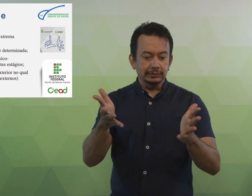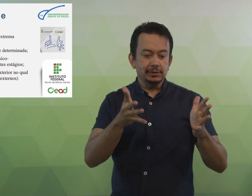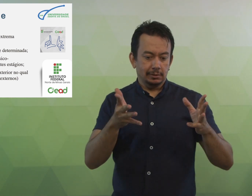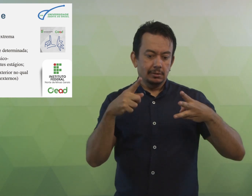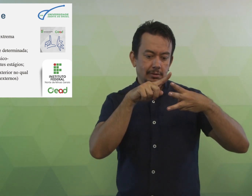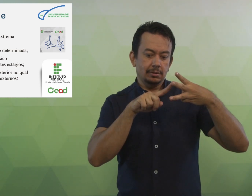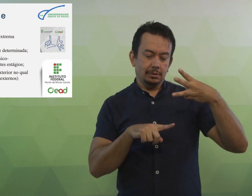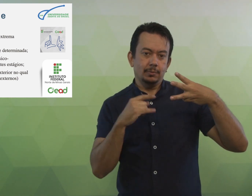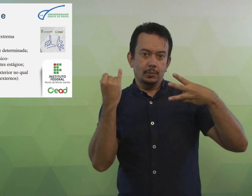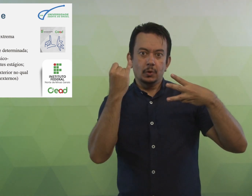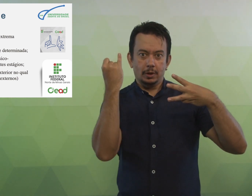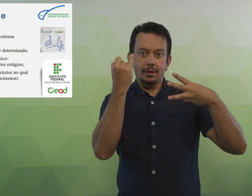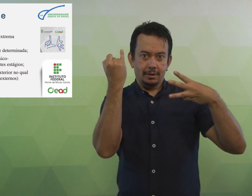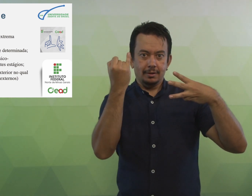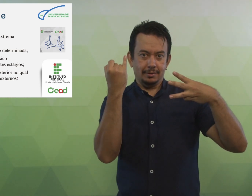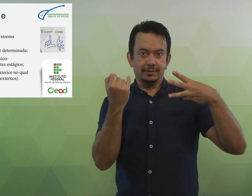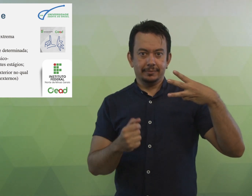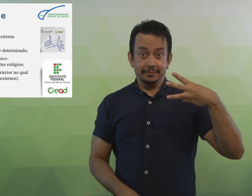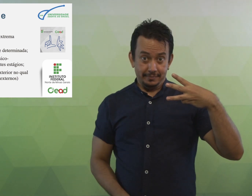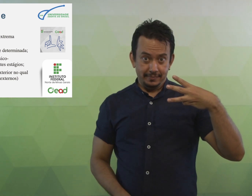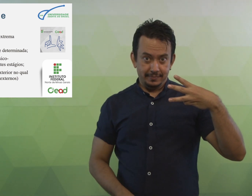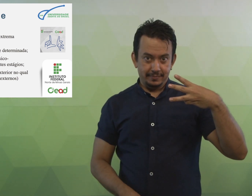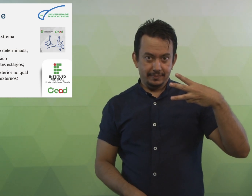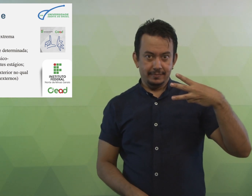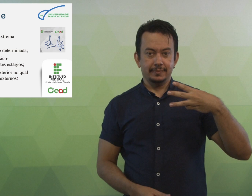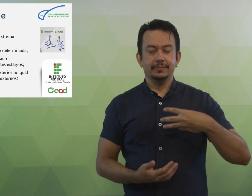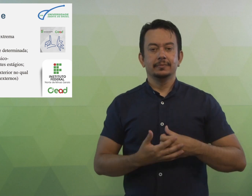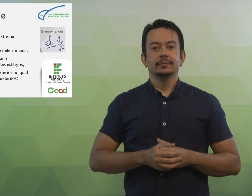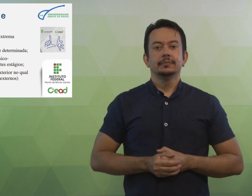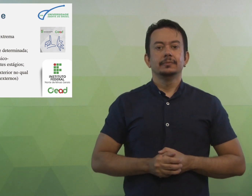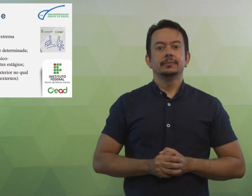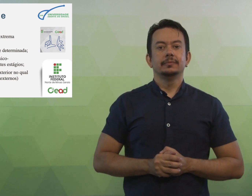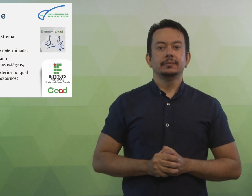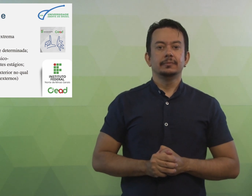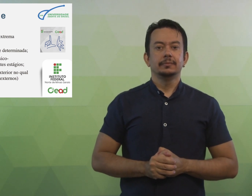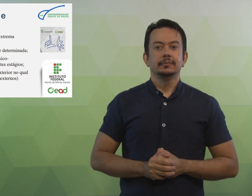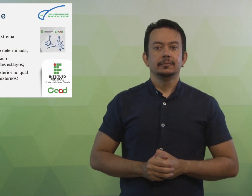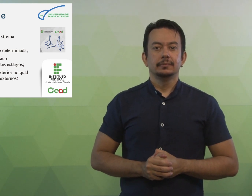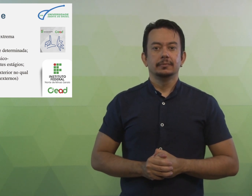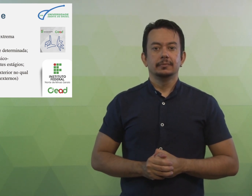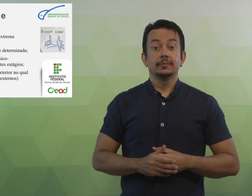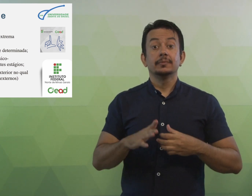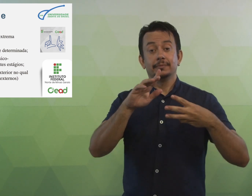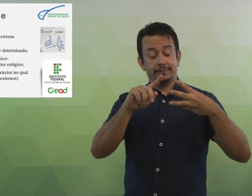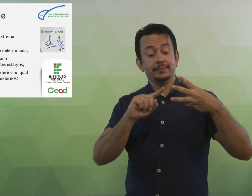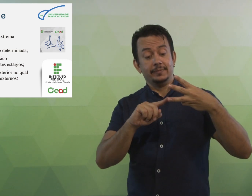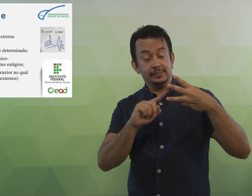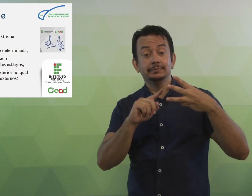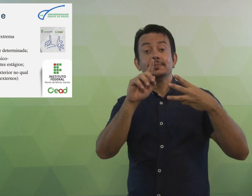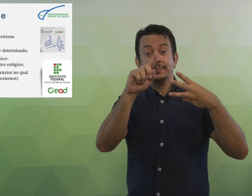da criança principalmente, ela tem necessidade de ter esses três fatores.